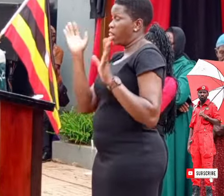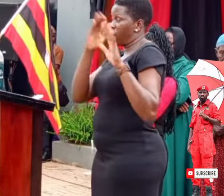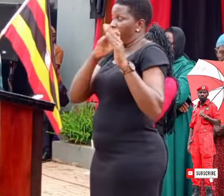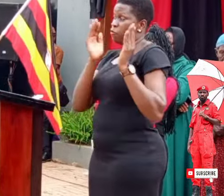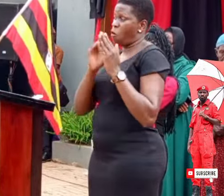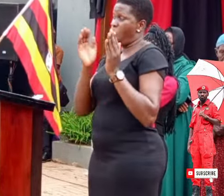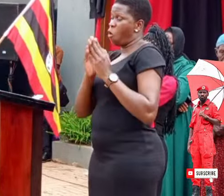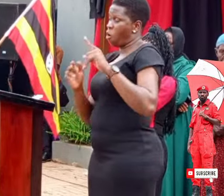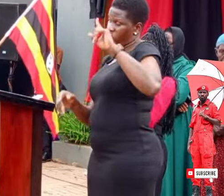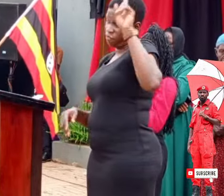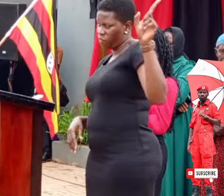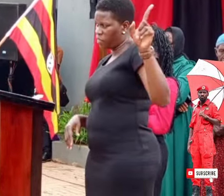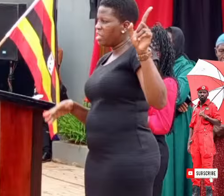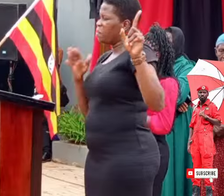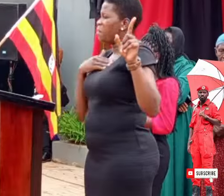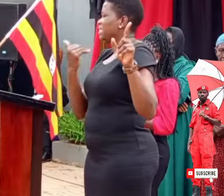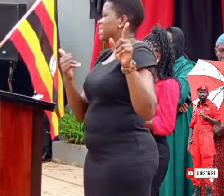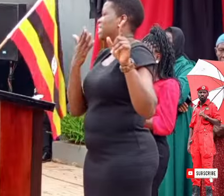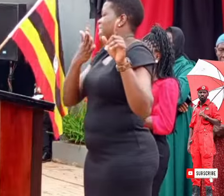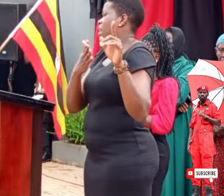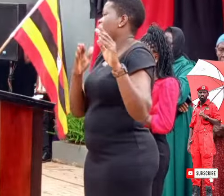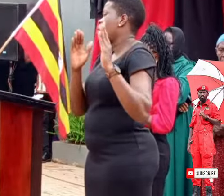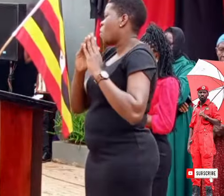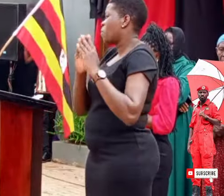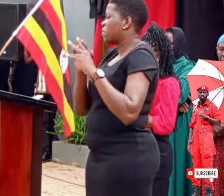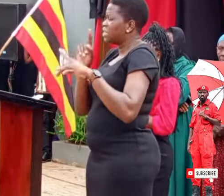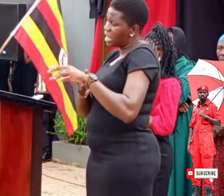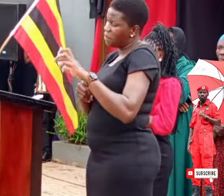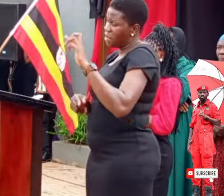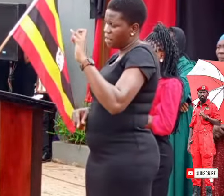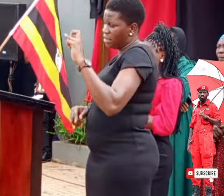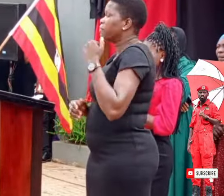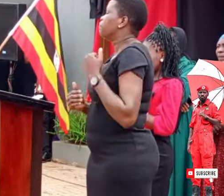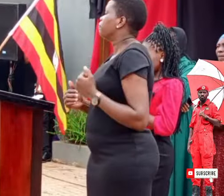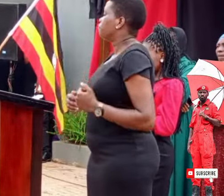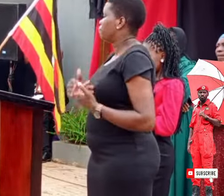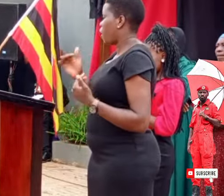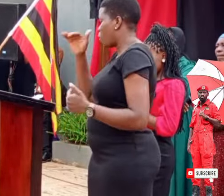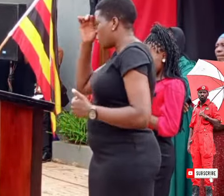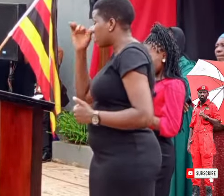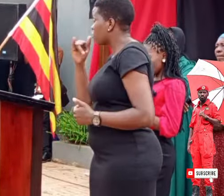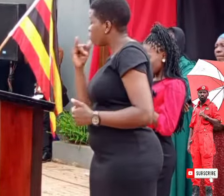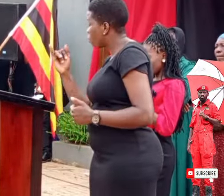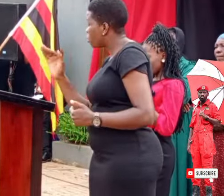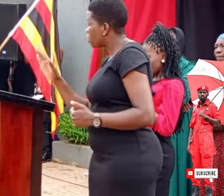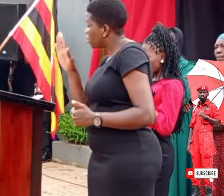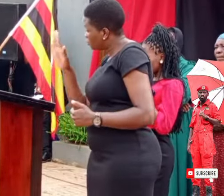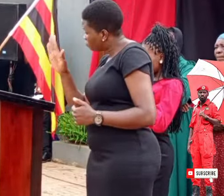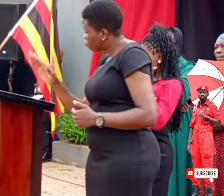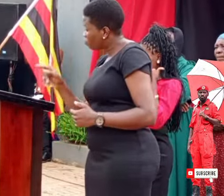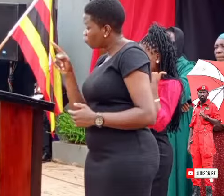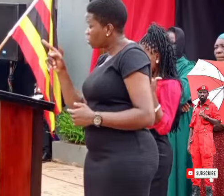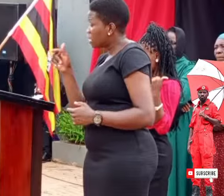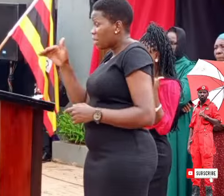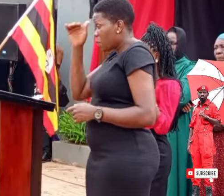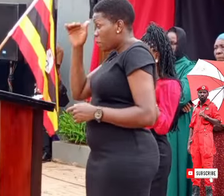sigina nali ngiresewaka nga bankuta esimu ngaomwana wange mulese mu nyumba ye basisali sawa bbiri kati omusirikale